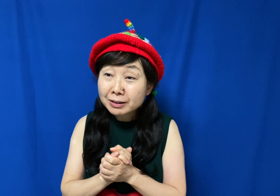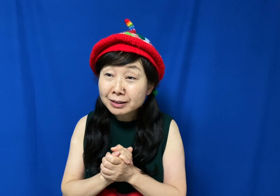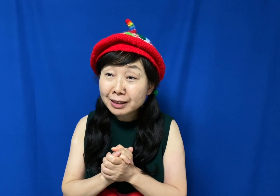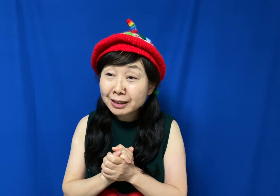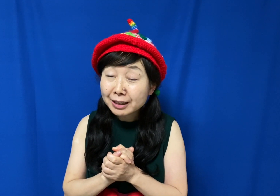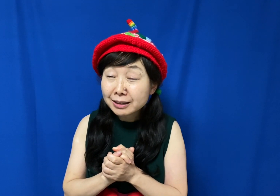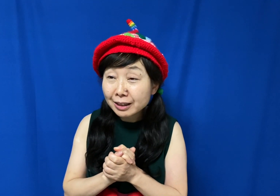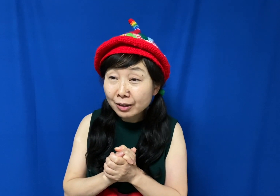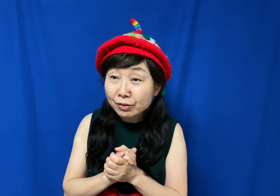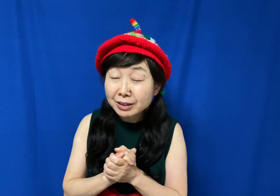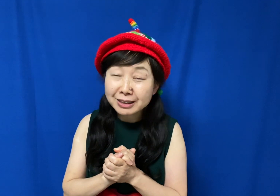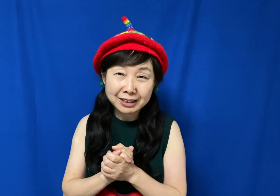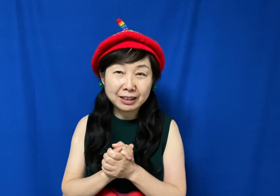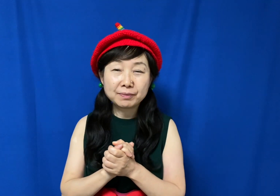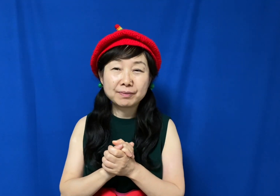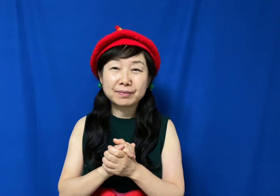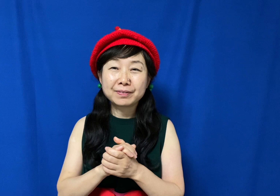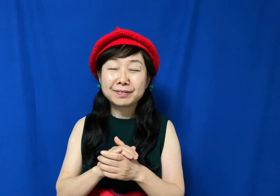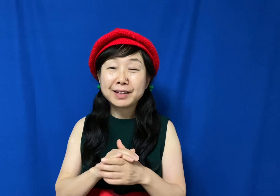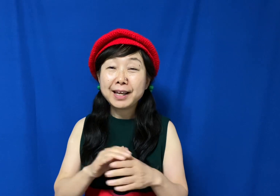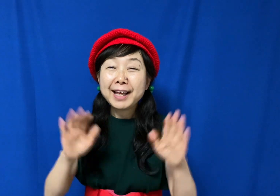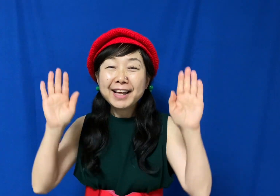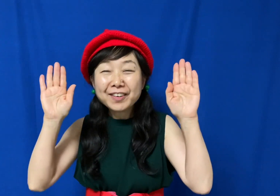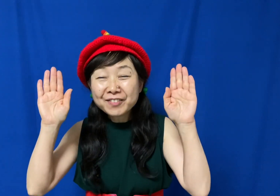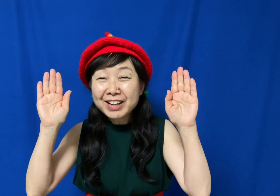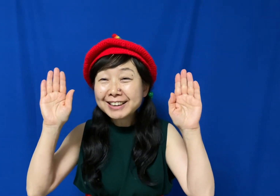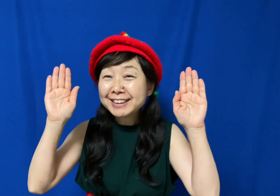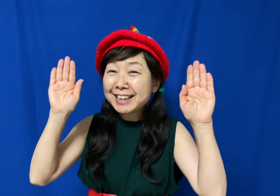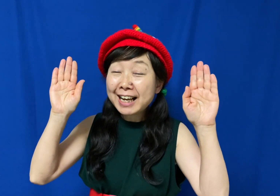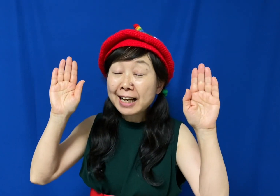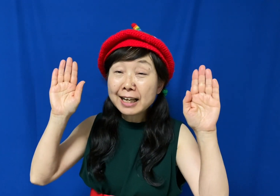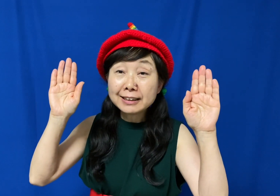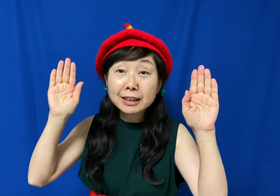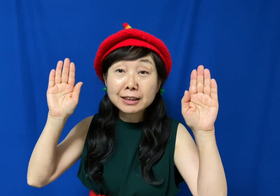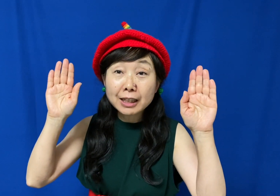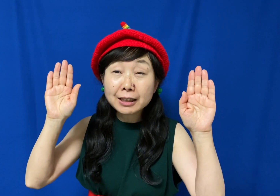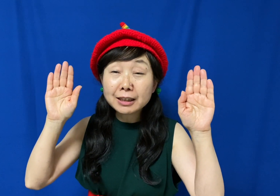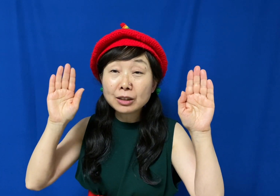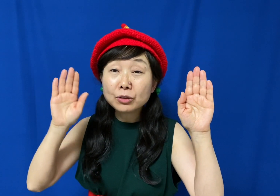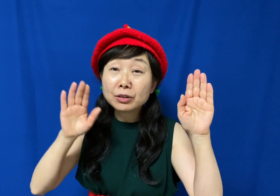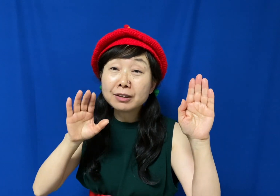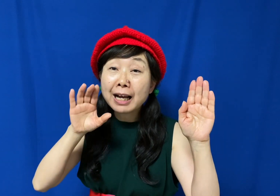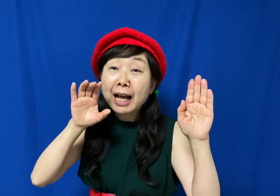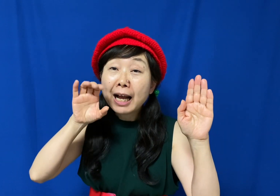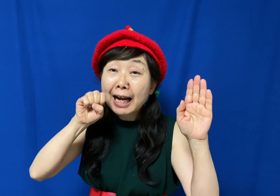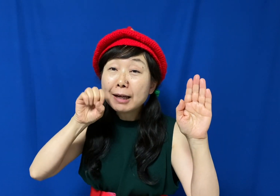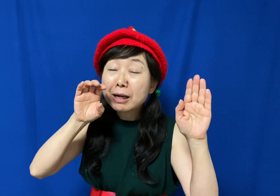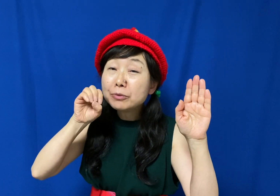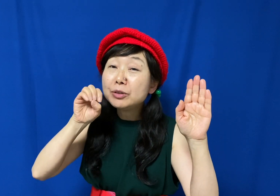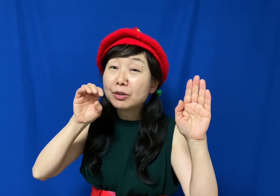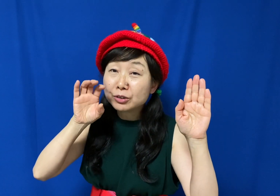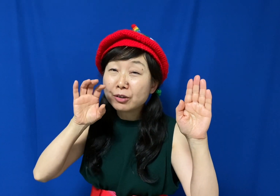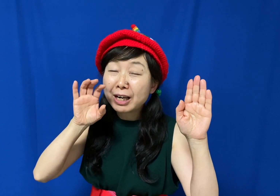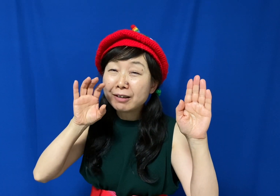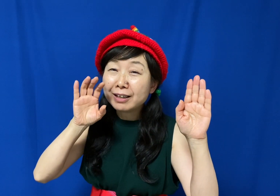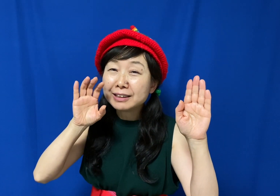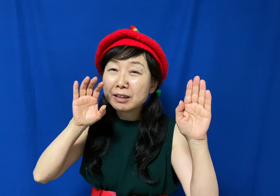菜シャキシャキ美味しい。小松菜シャキシャキっていう時は噛む様子を表しています